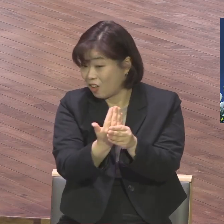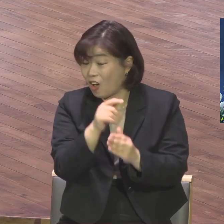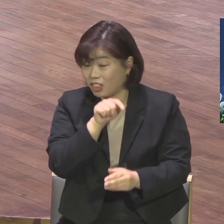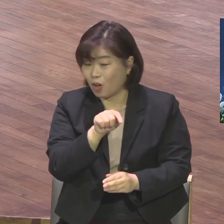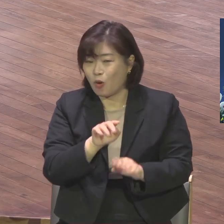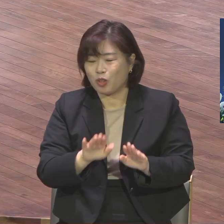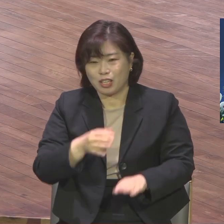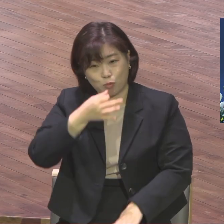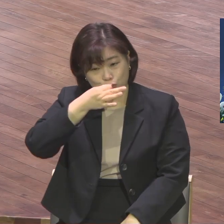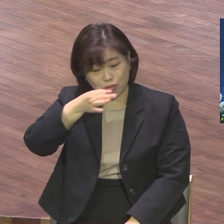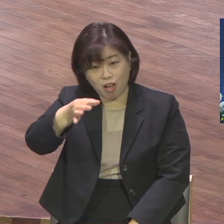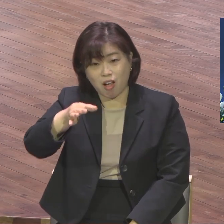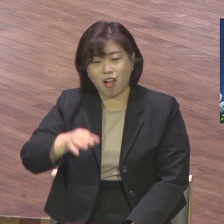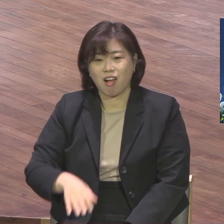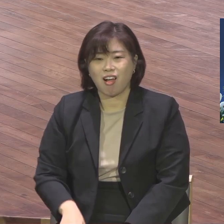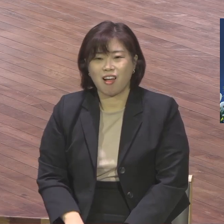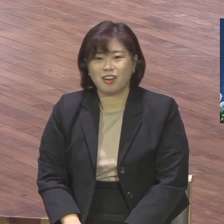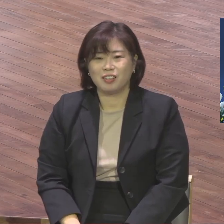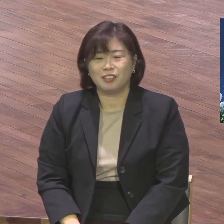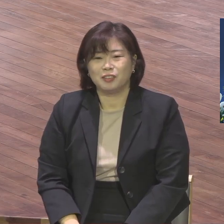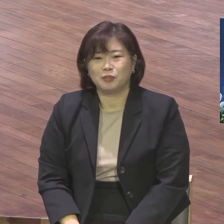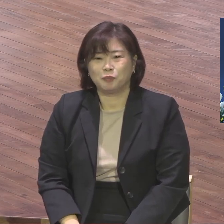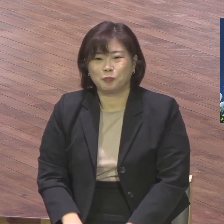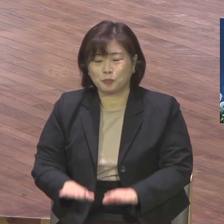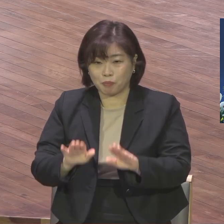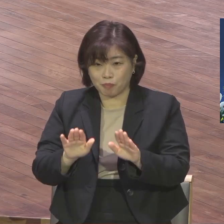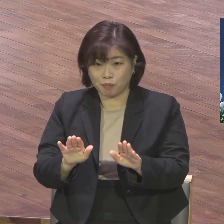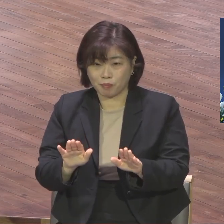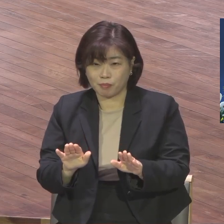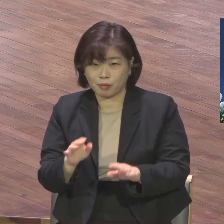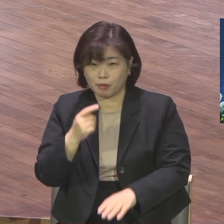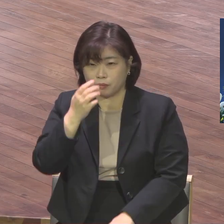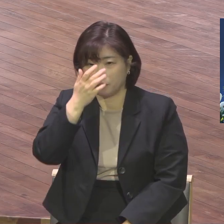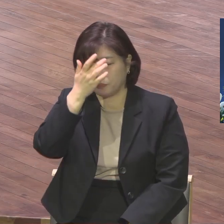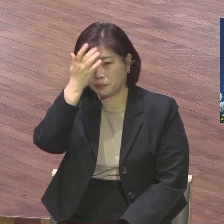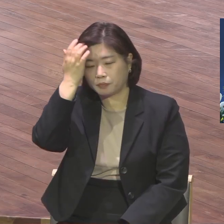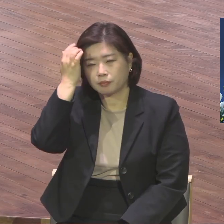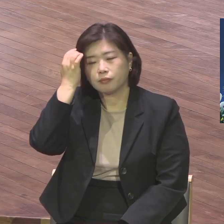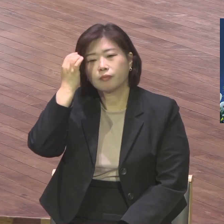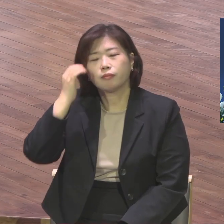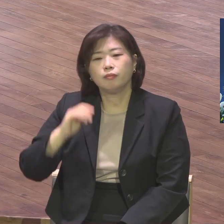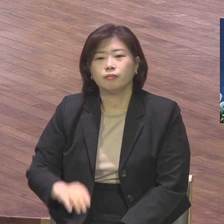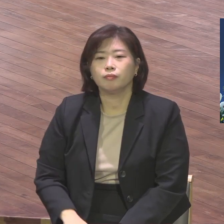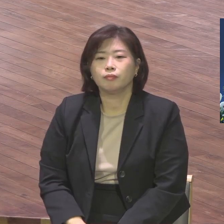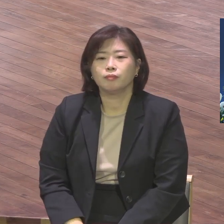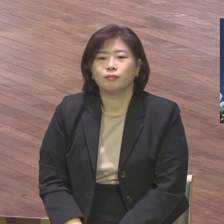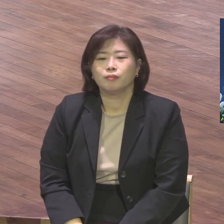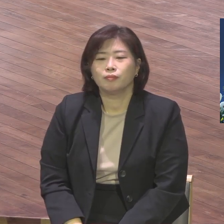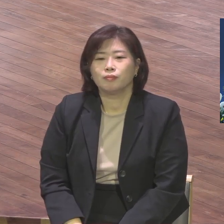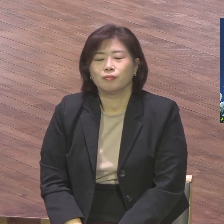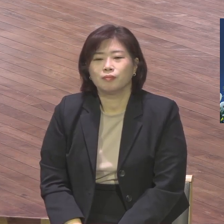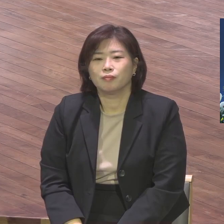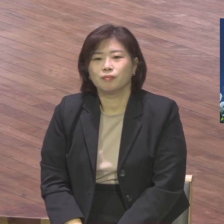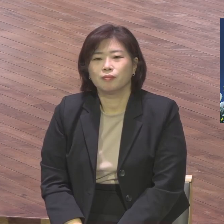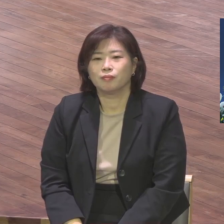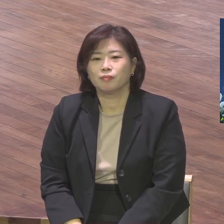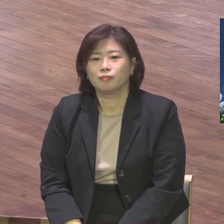변화산 사건으로 예수님의 성육신, 십자가의 죽음, 그리고 부활, 그리고 성천과 함께